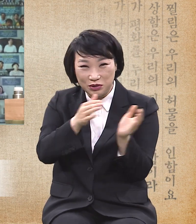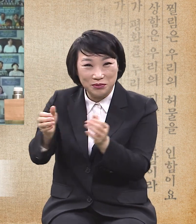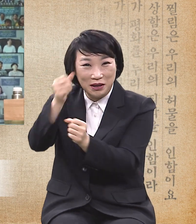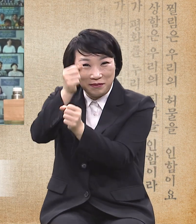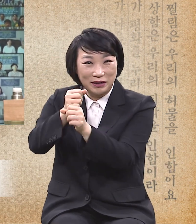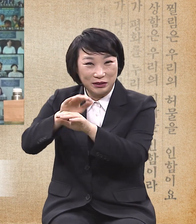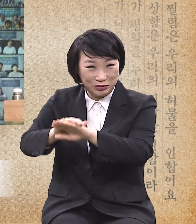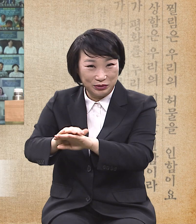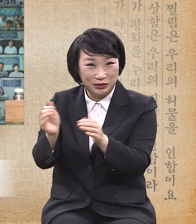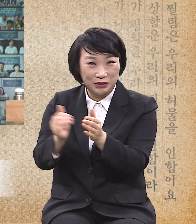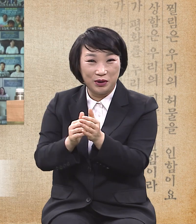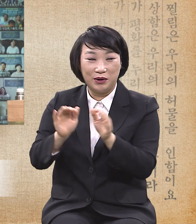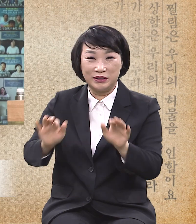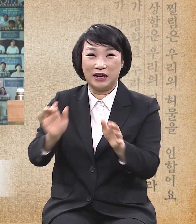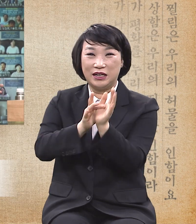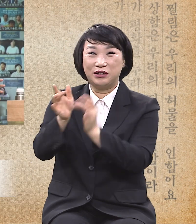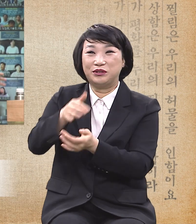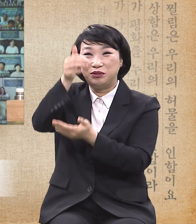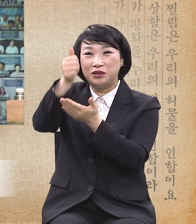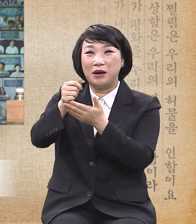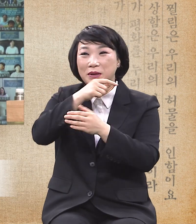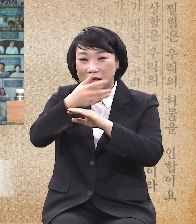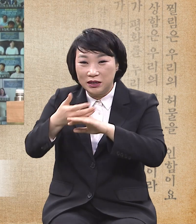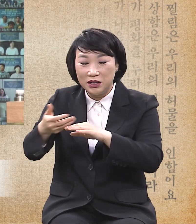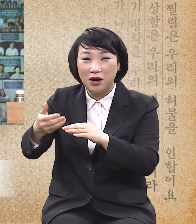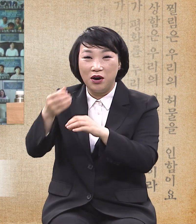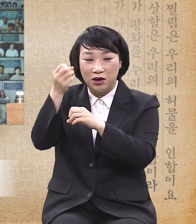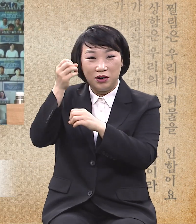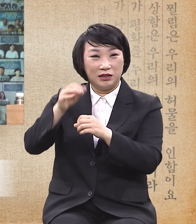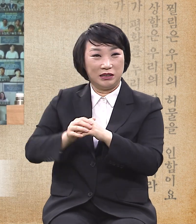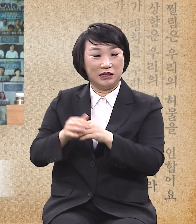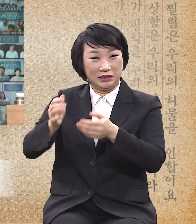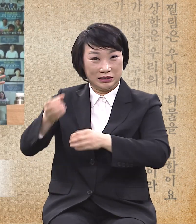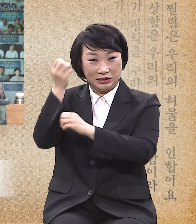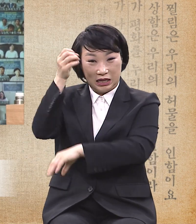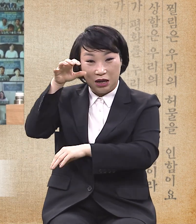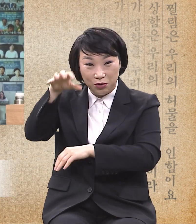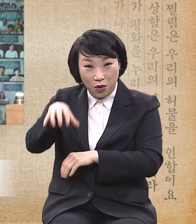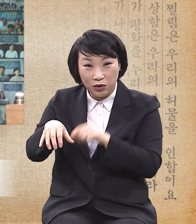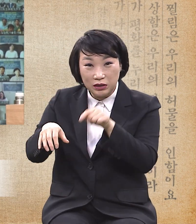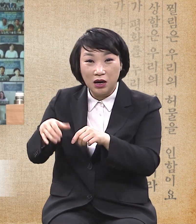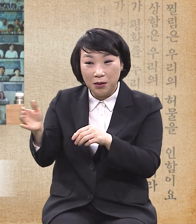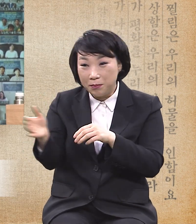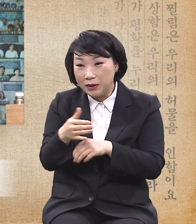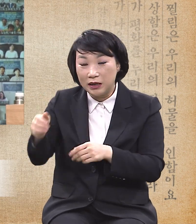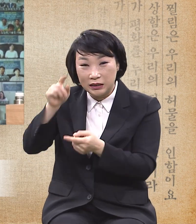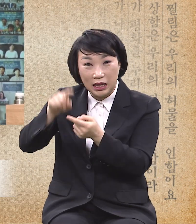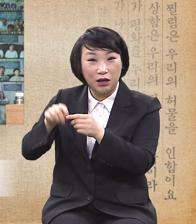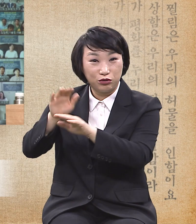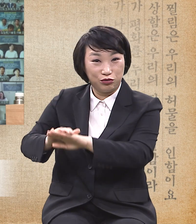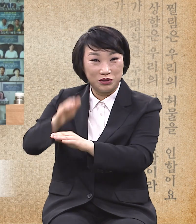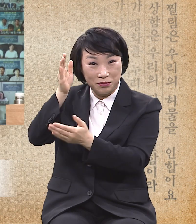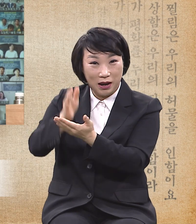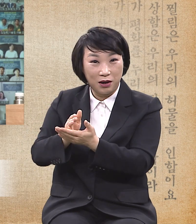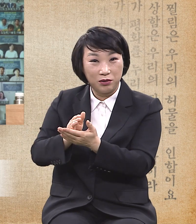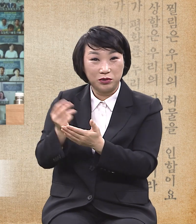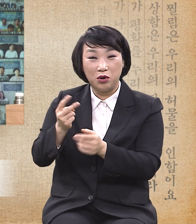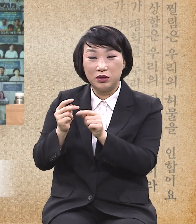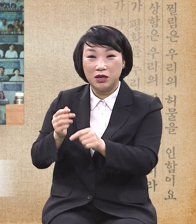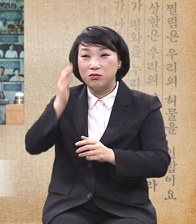만들고 그리스도가 피 흘려 세운 토에 빈토로 놔두지 말고